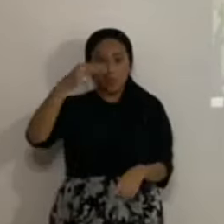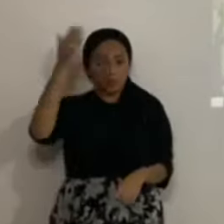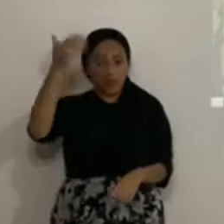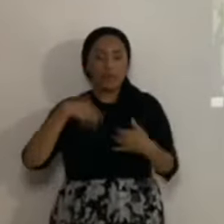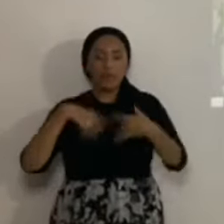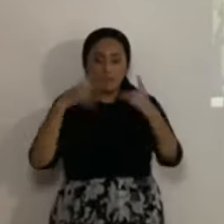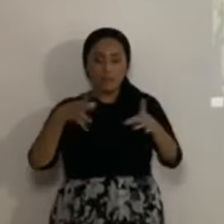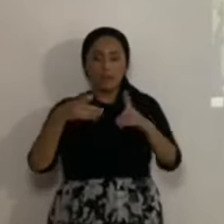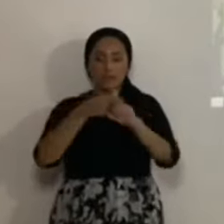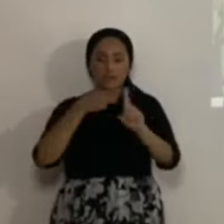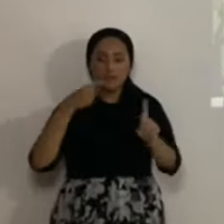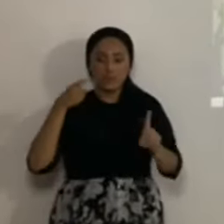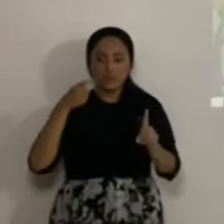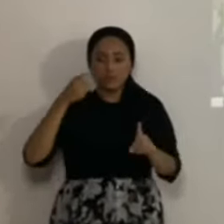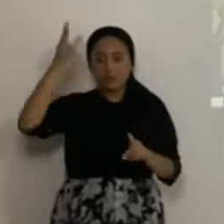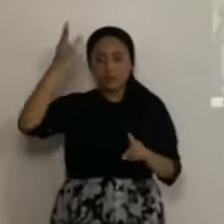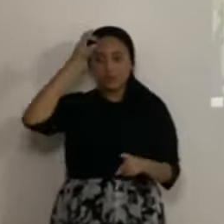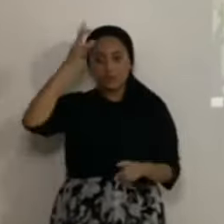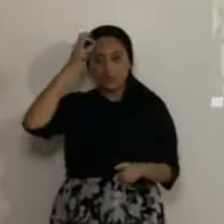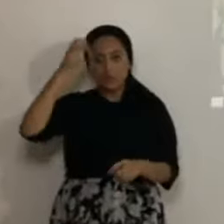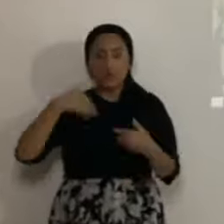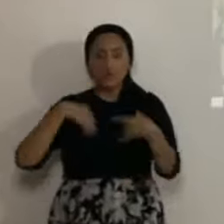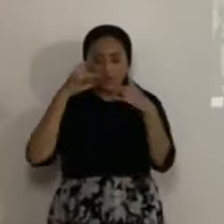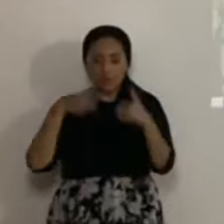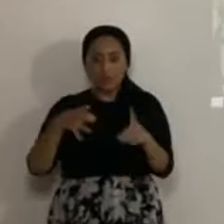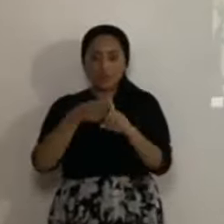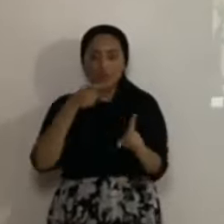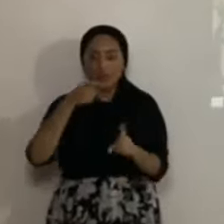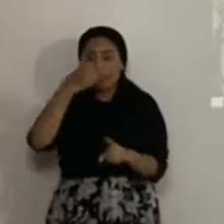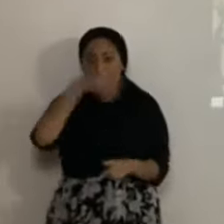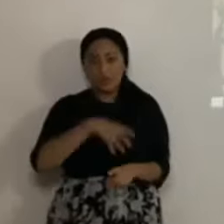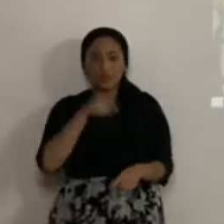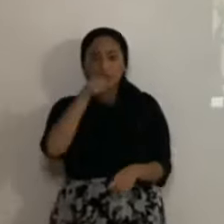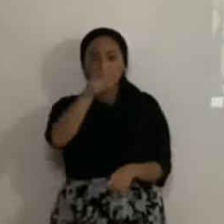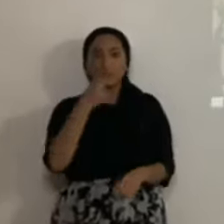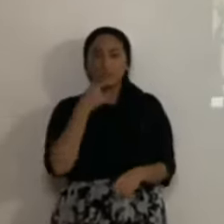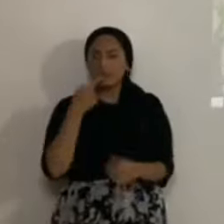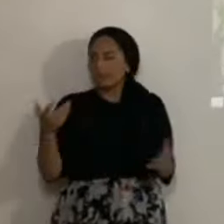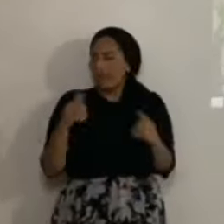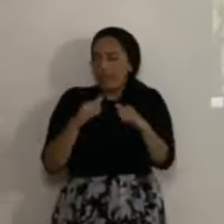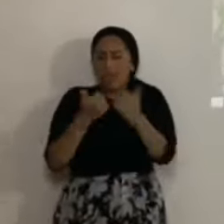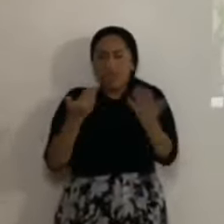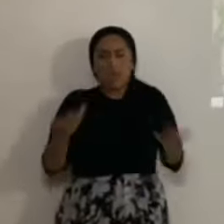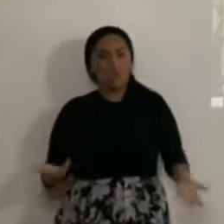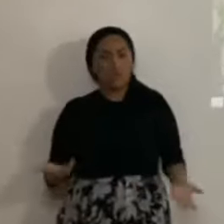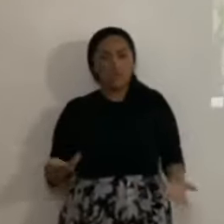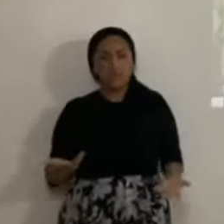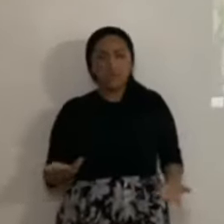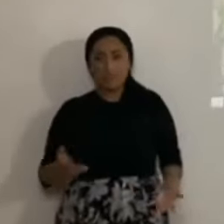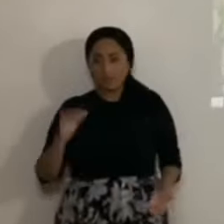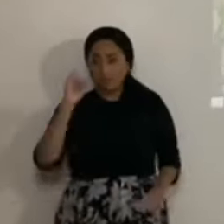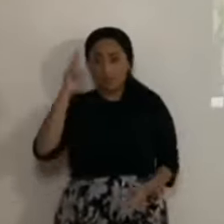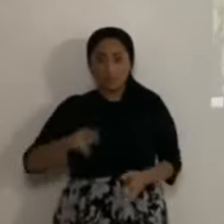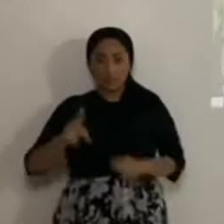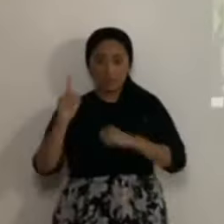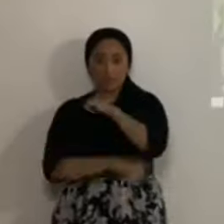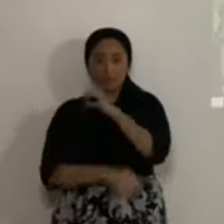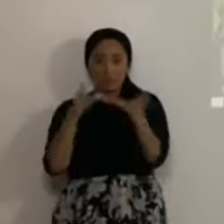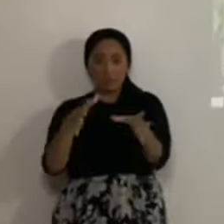hay maldiciones de parte del diablo y hay maldiciones de parte del hombre y tú dirás, pero cómo, Yahweh maldice,